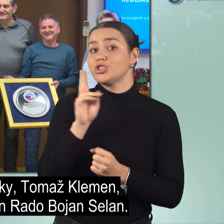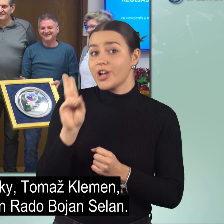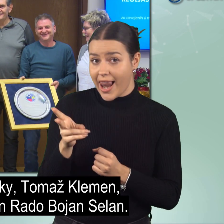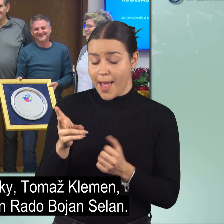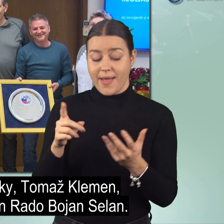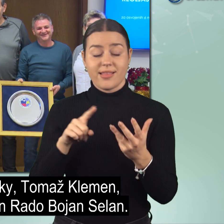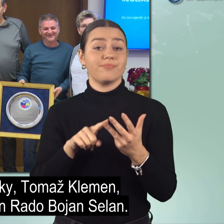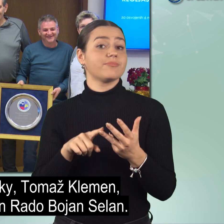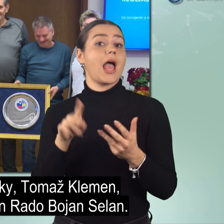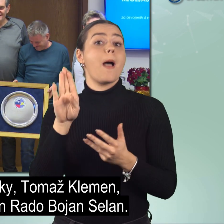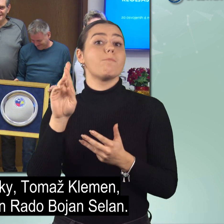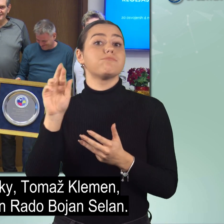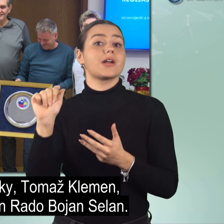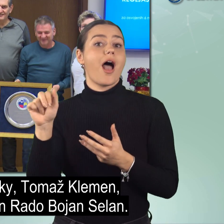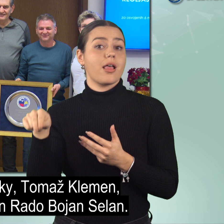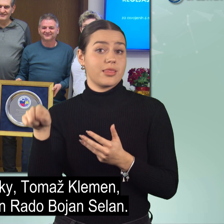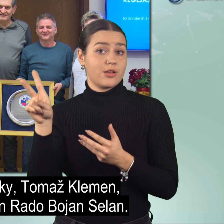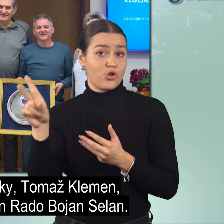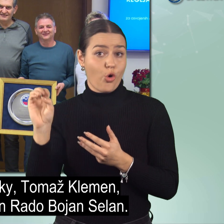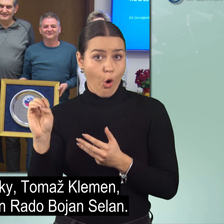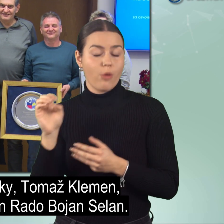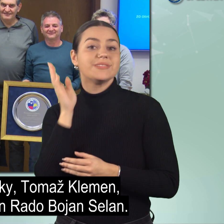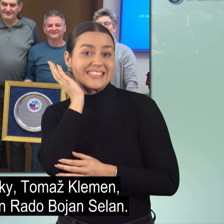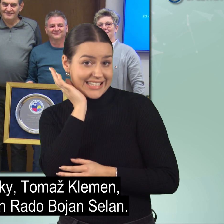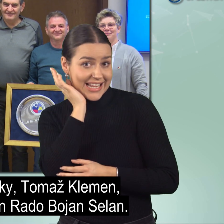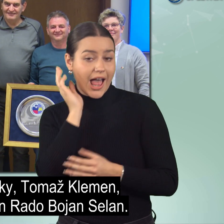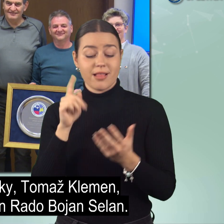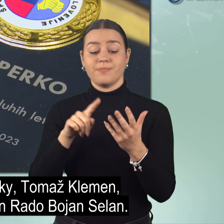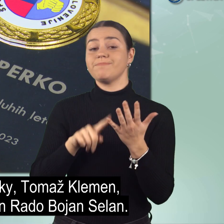Tomaž Klemen, Branko Srdan